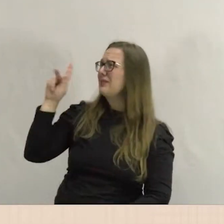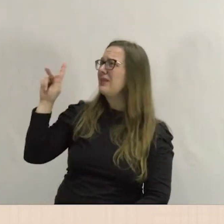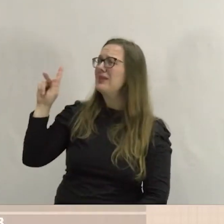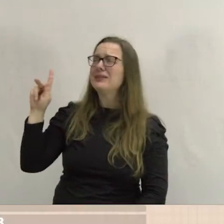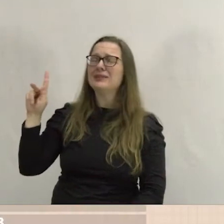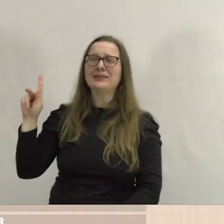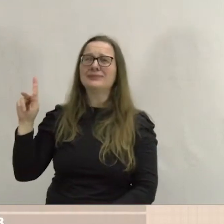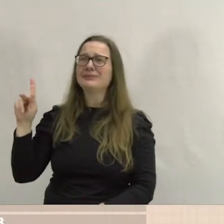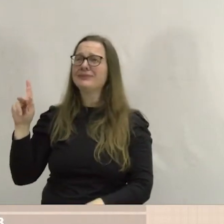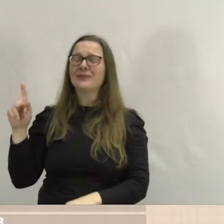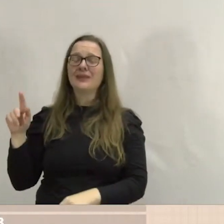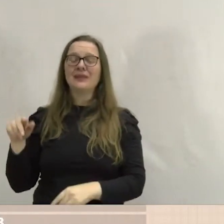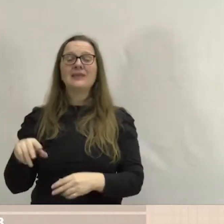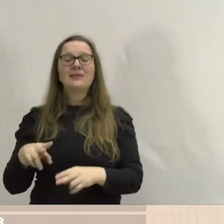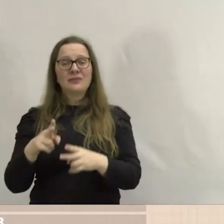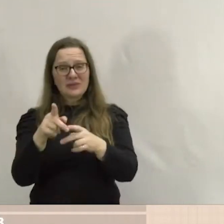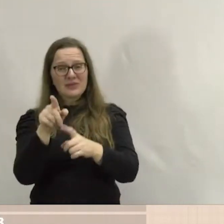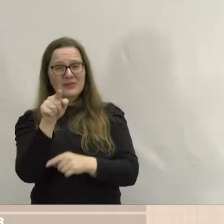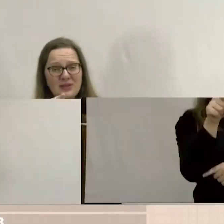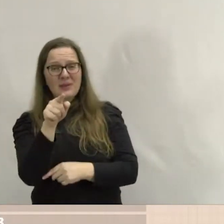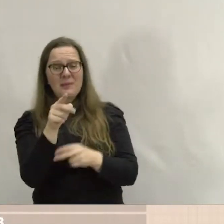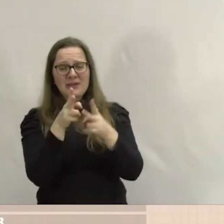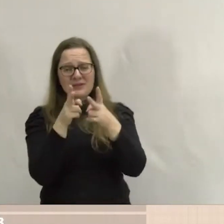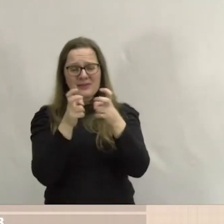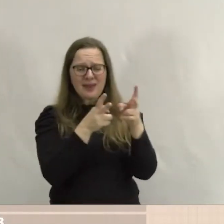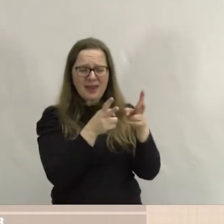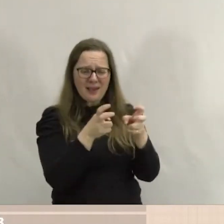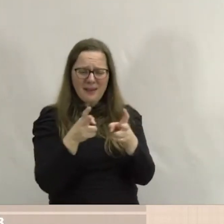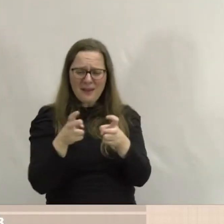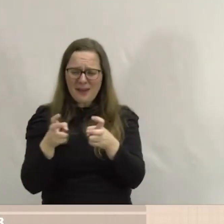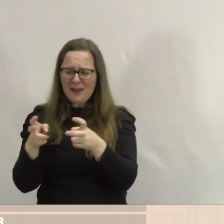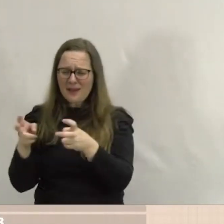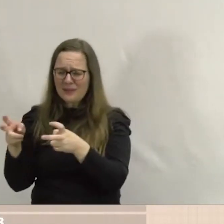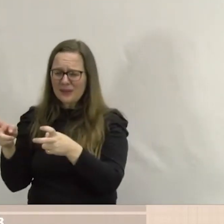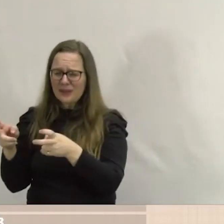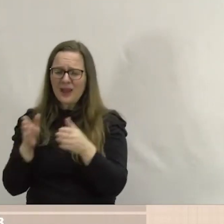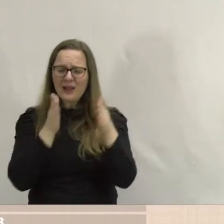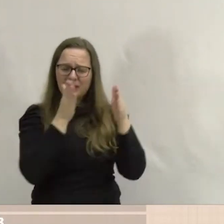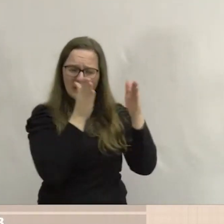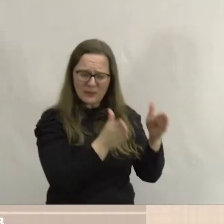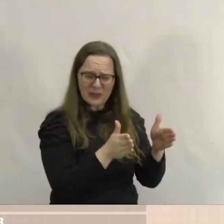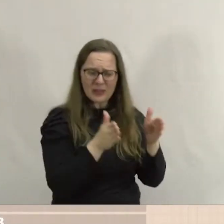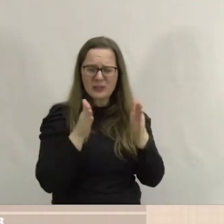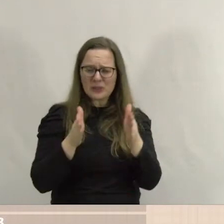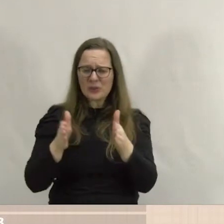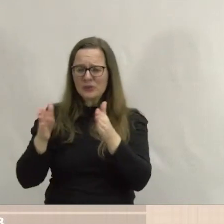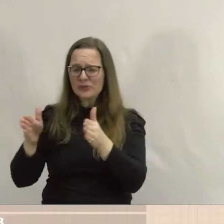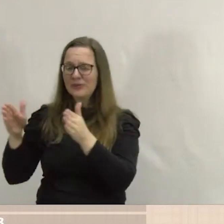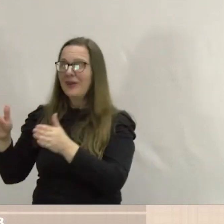cada igreja, em cada época, Deus conservou sempre um grupo de vencedores.